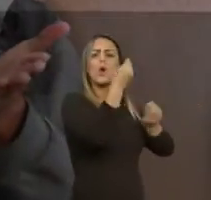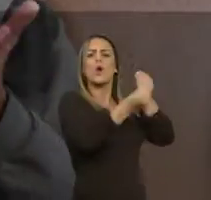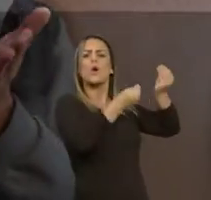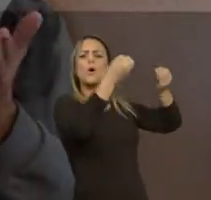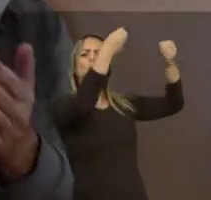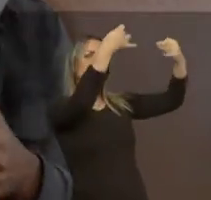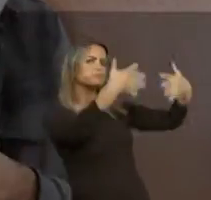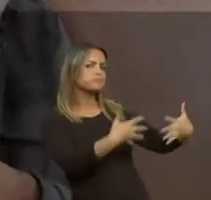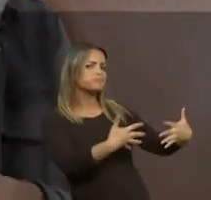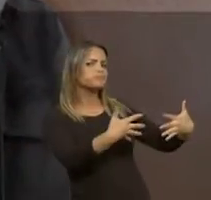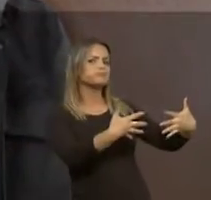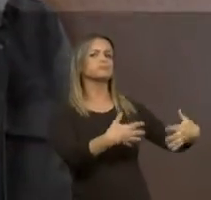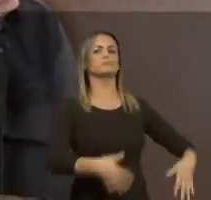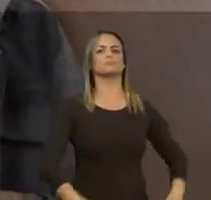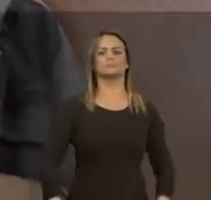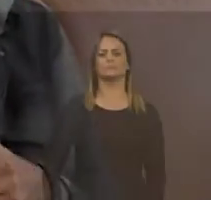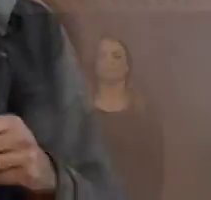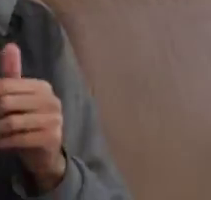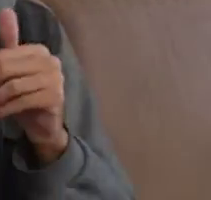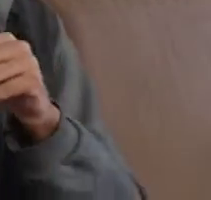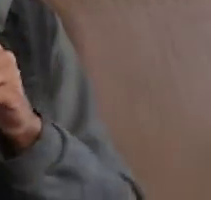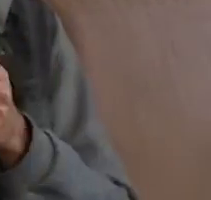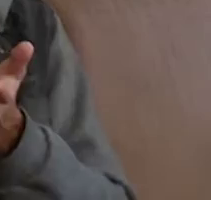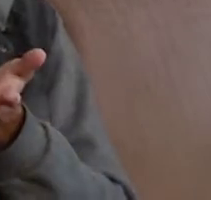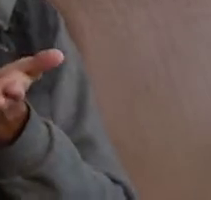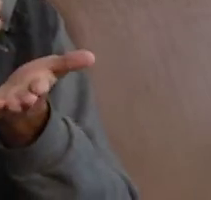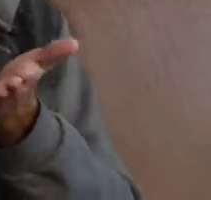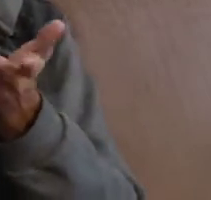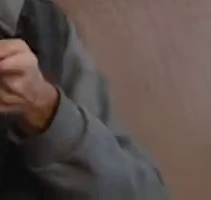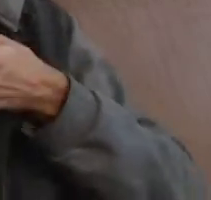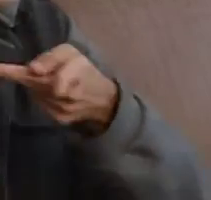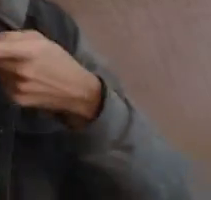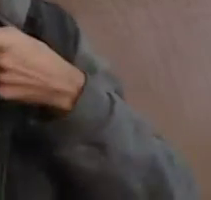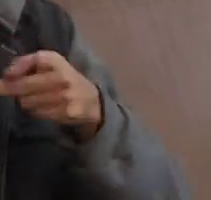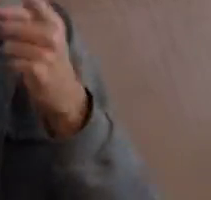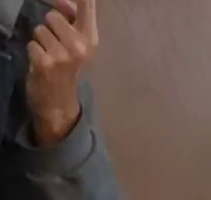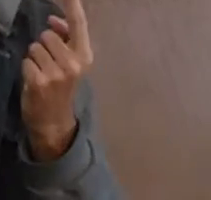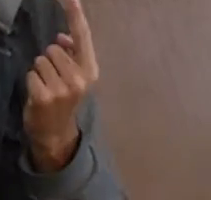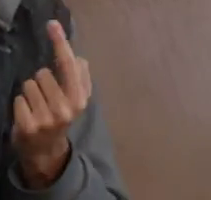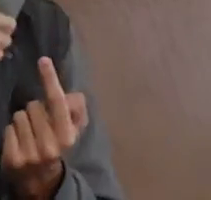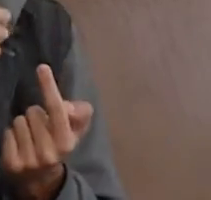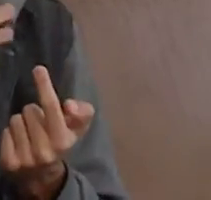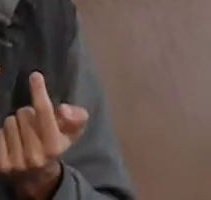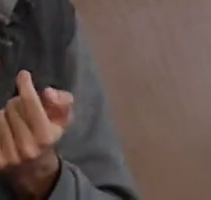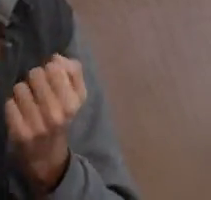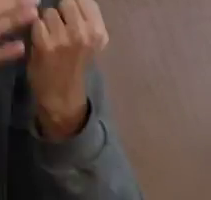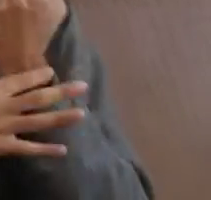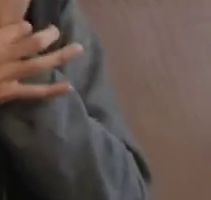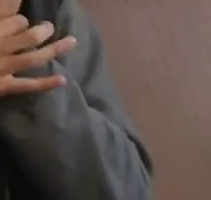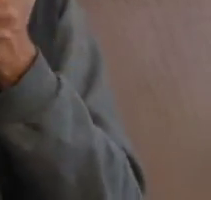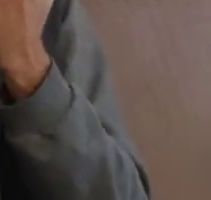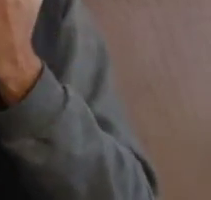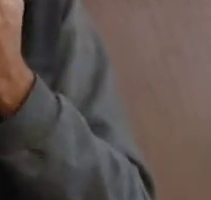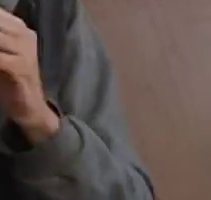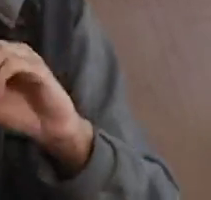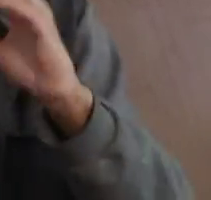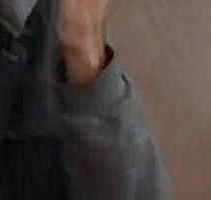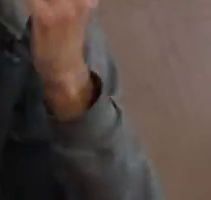Então, eles me convidam para participar de festas, comemorações, enfim, mas nessas festas eu não me sinto seguro, porque